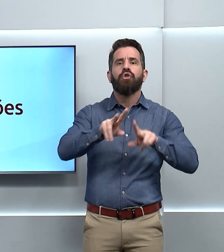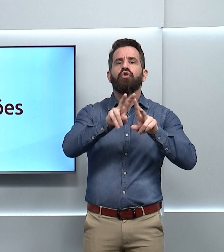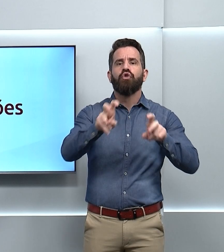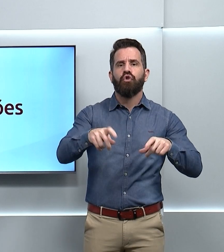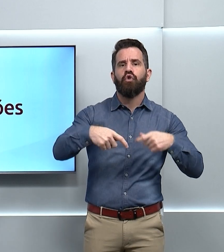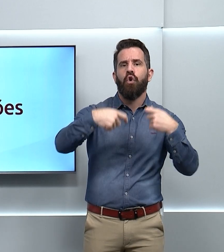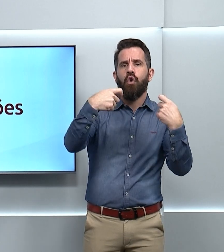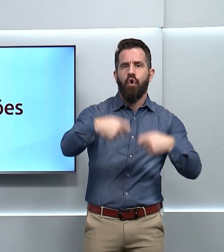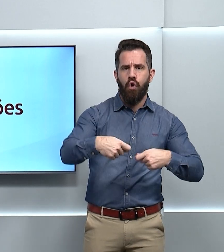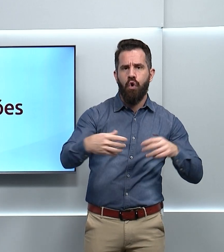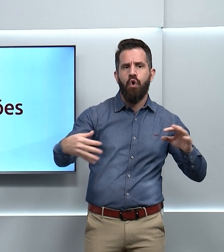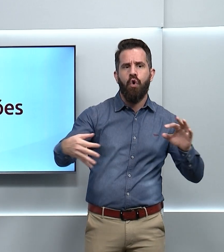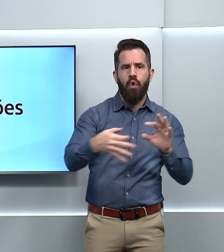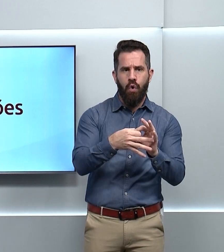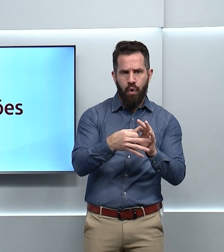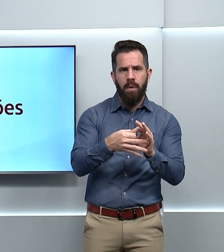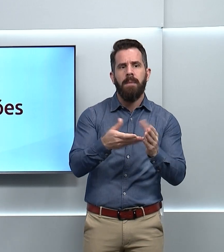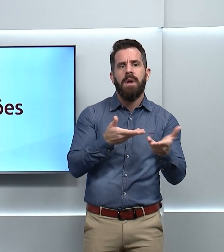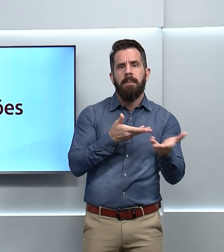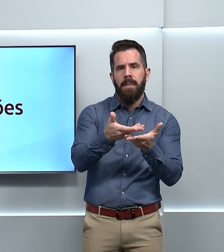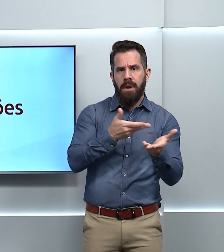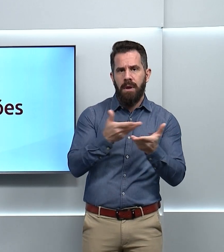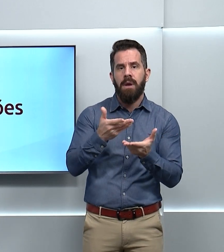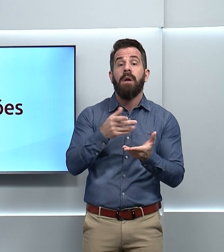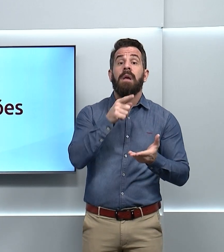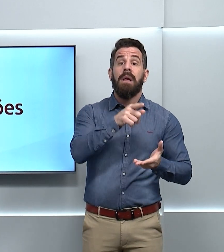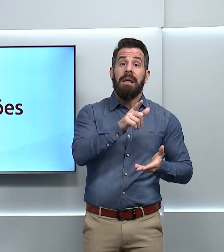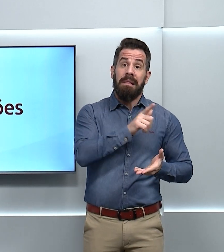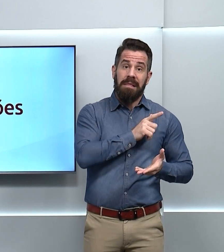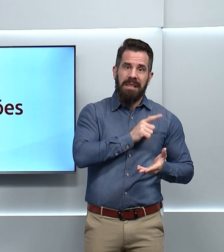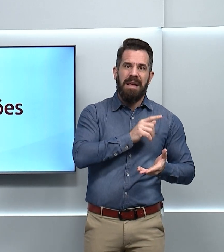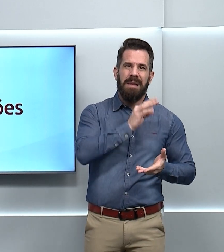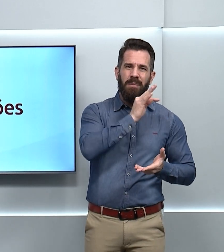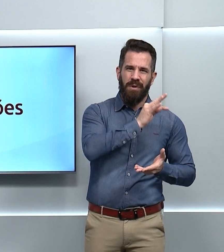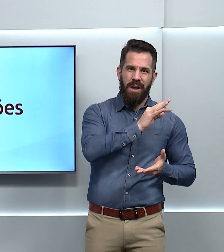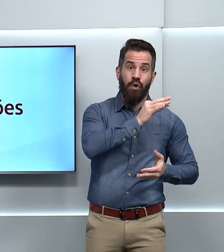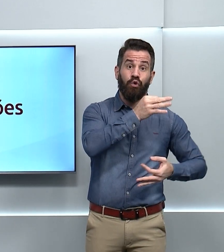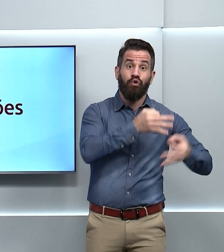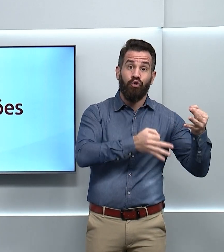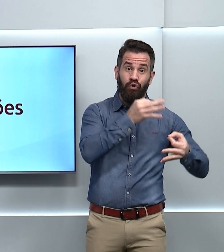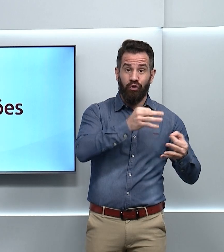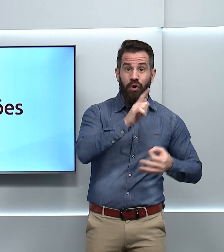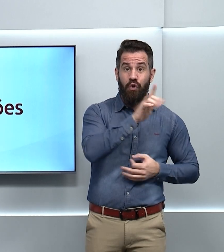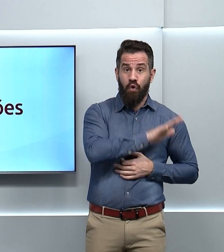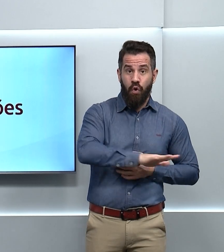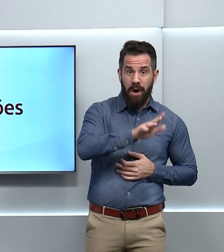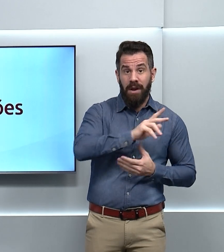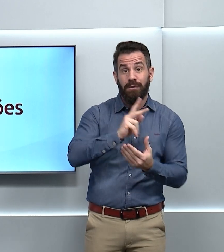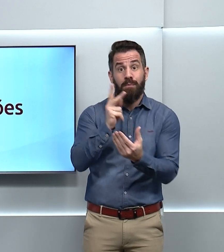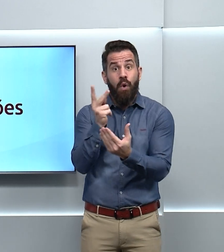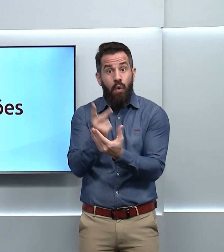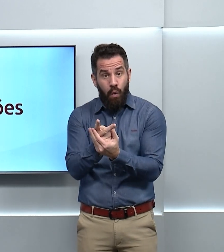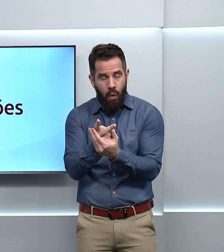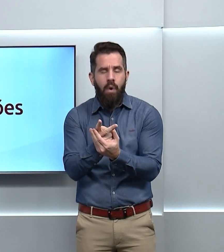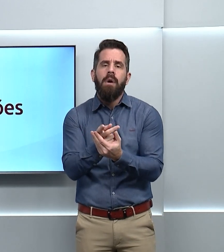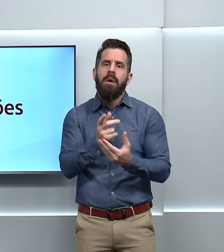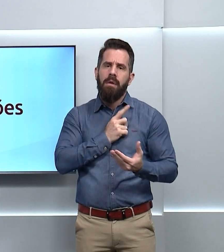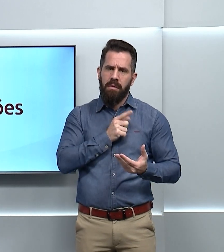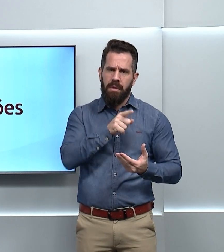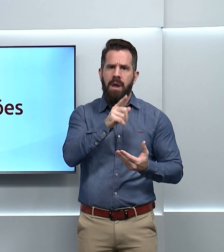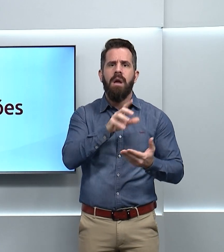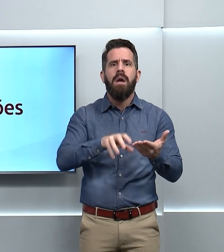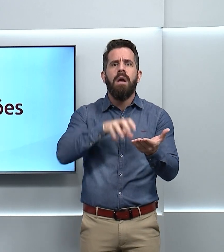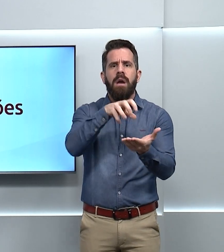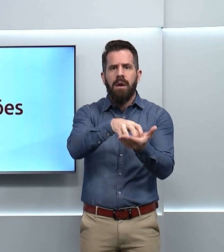o Tribunal de Justiça de Goiás e o PROCON realizam o mutirão de conciliação até a próxima quinta-feira. Esse evento será na sede do